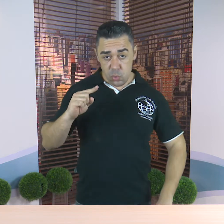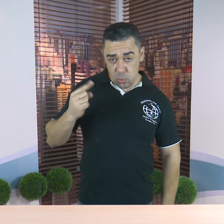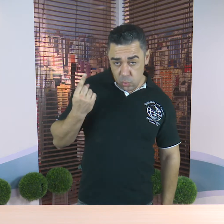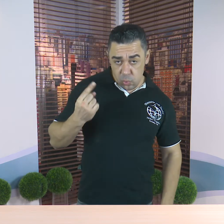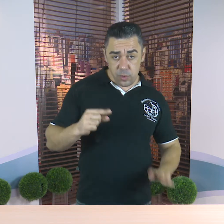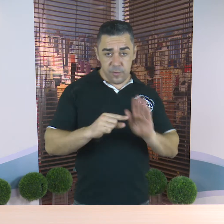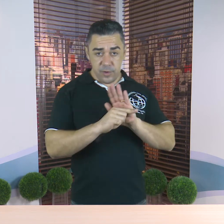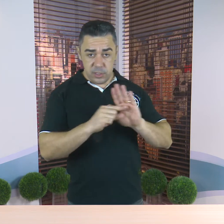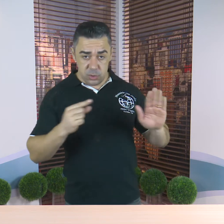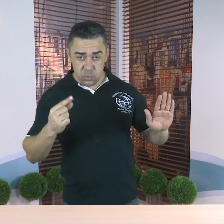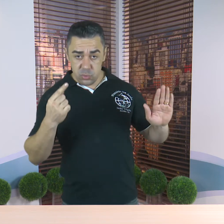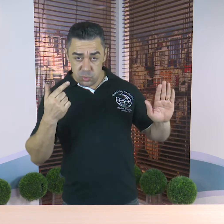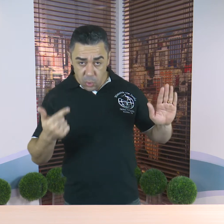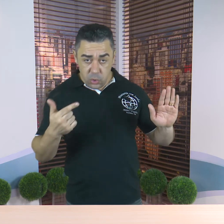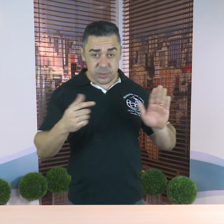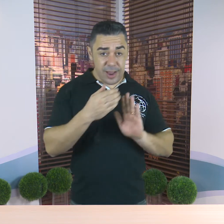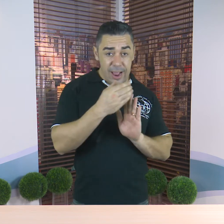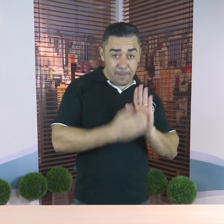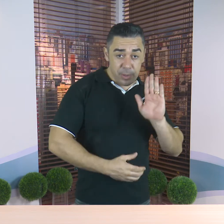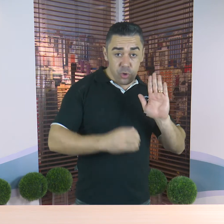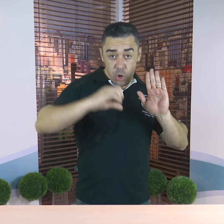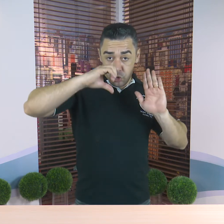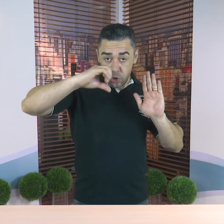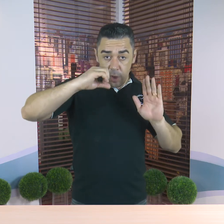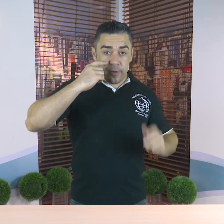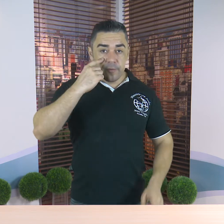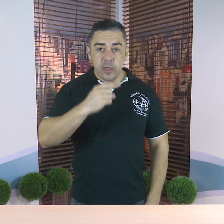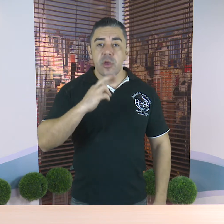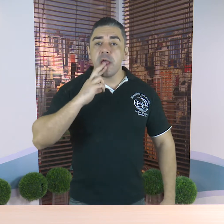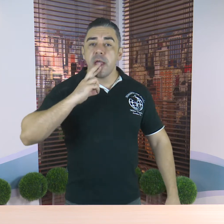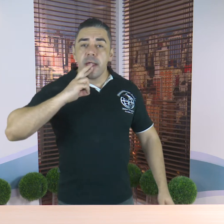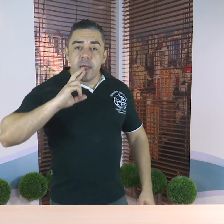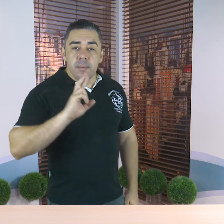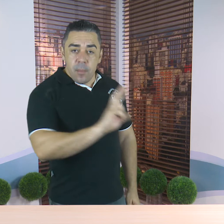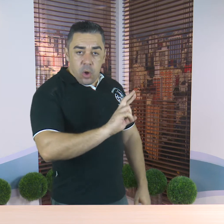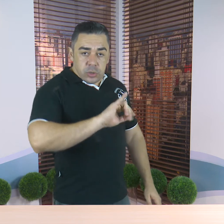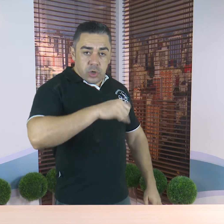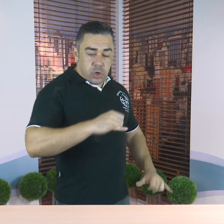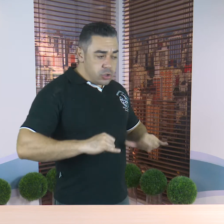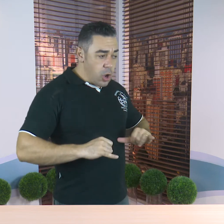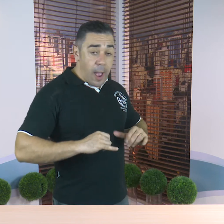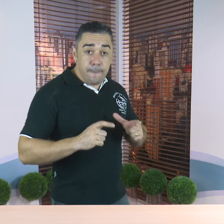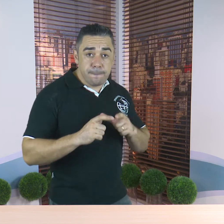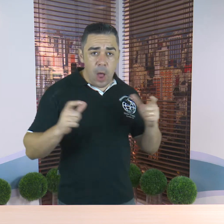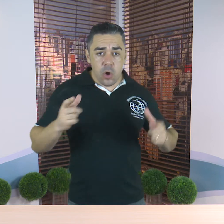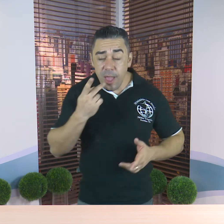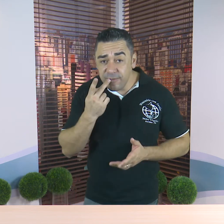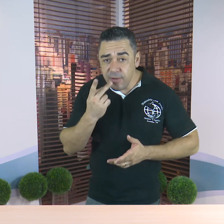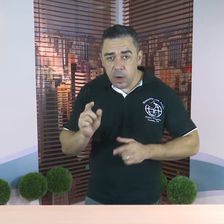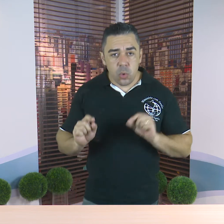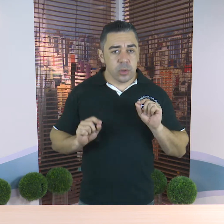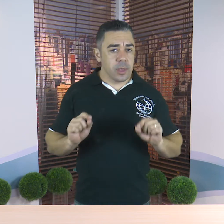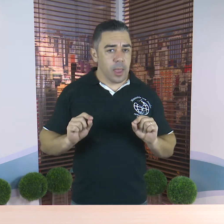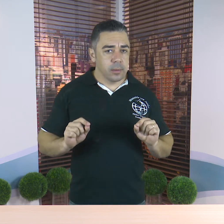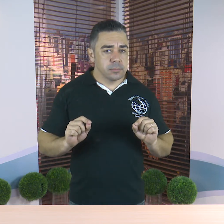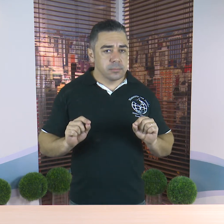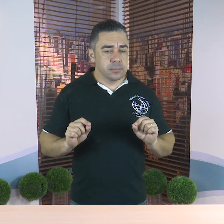do capítulo 9, vemos uma resposta de Jó. A maioria dos comentaristas sustenta que a maior parte